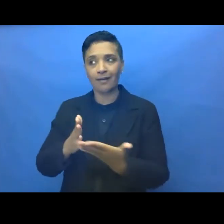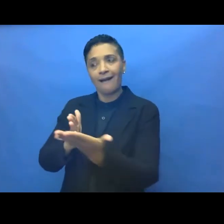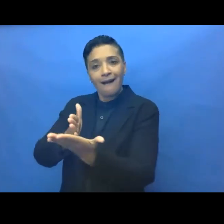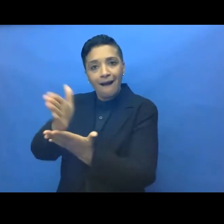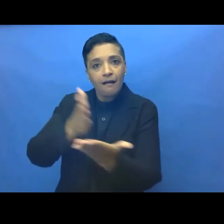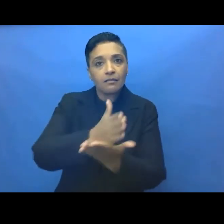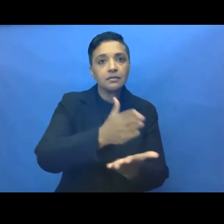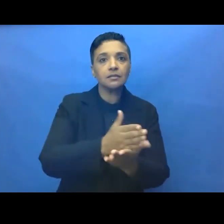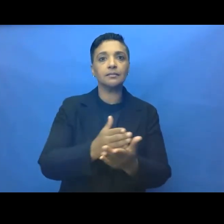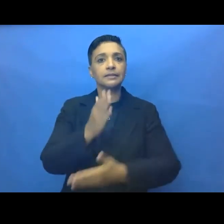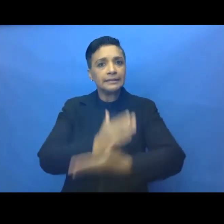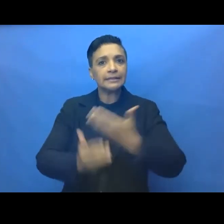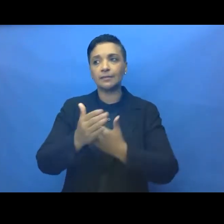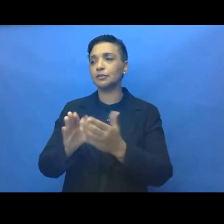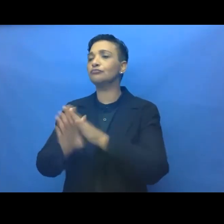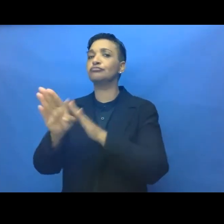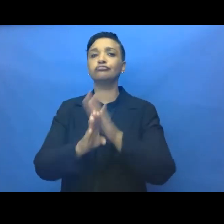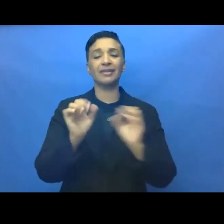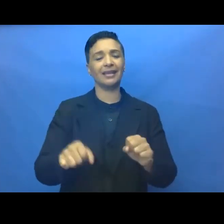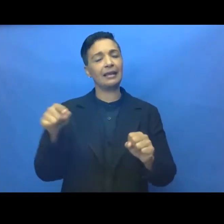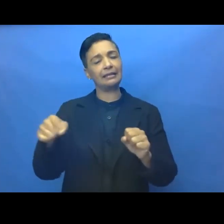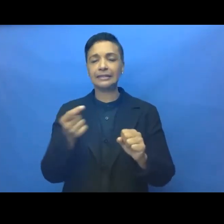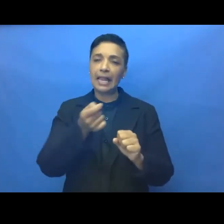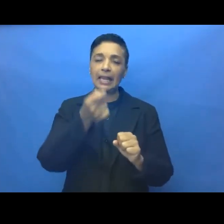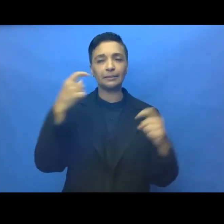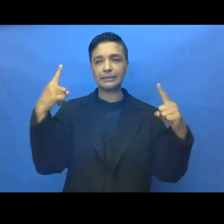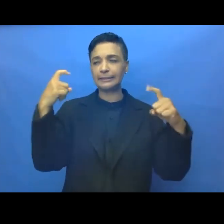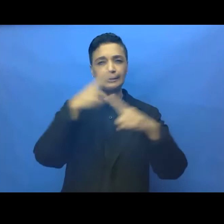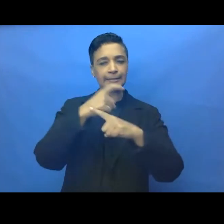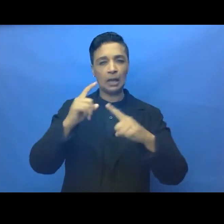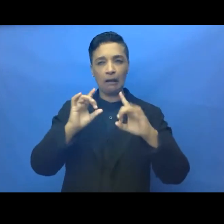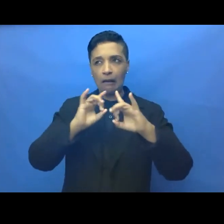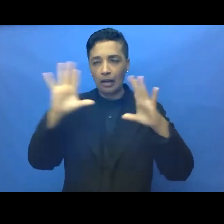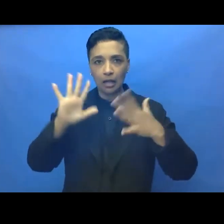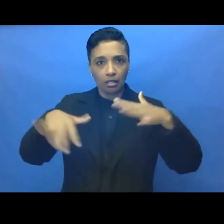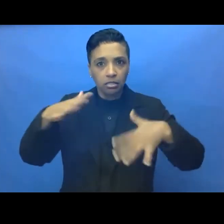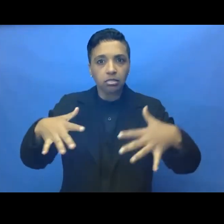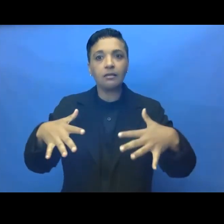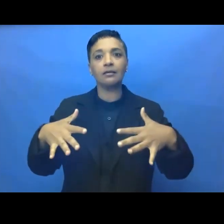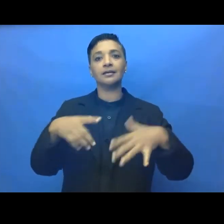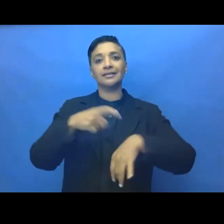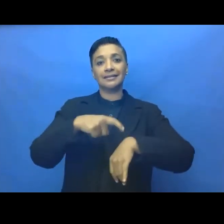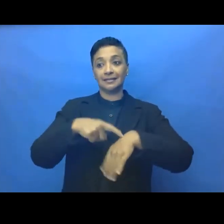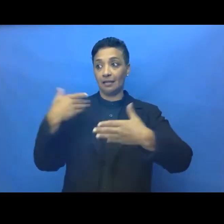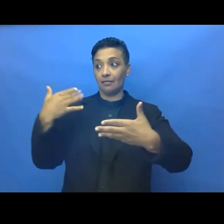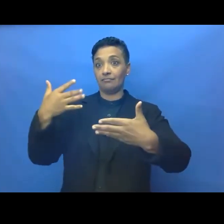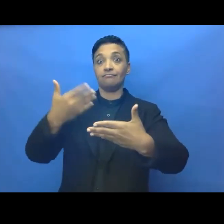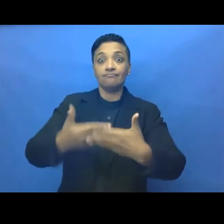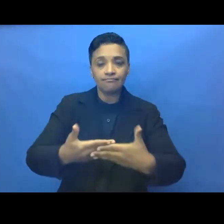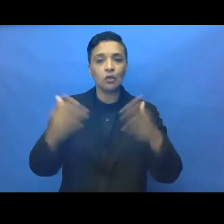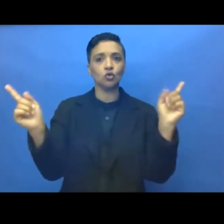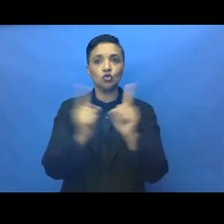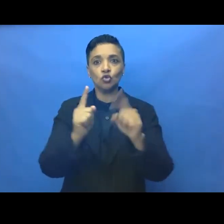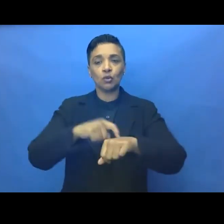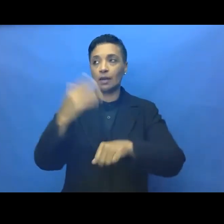des choses qui ont été discutées lors de la COP26 en Écosse était la promotion de